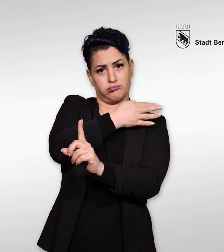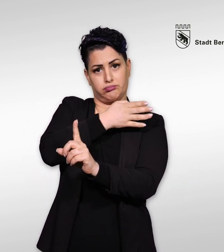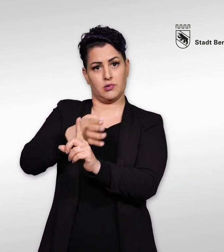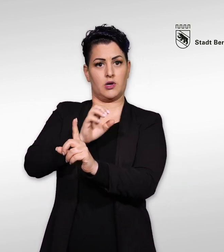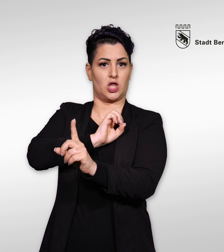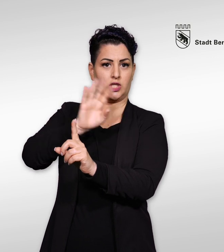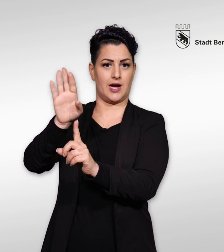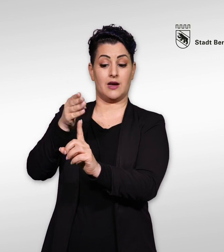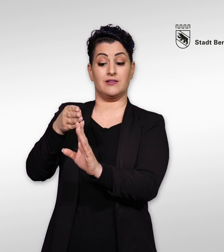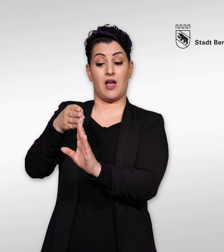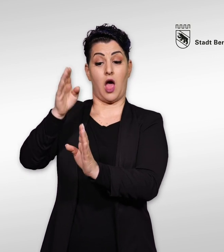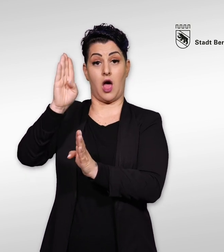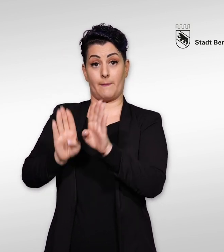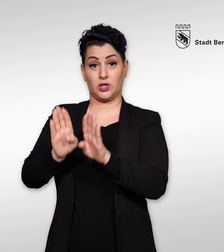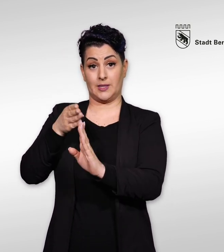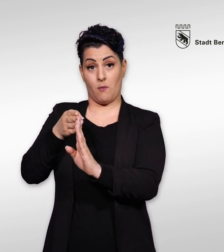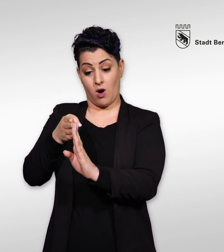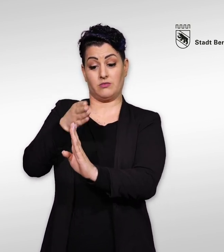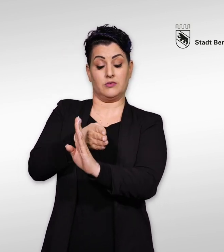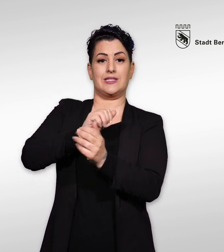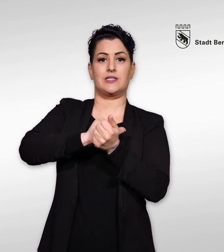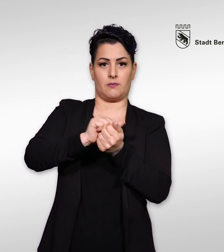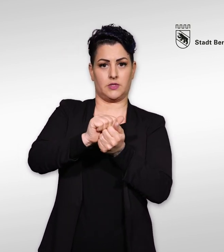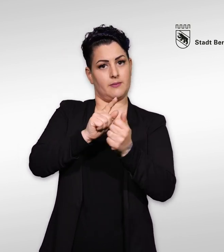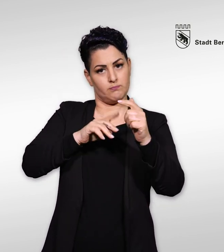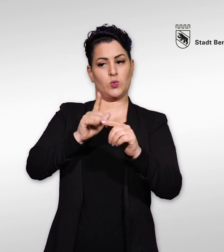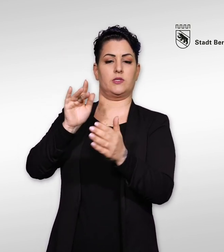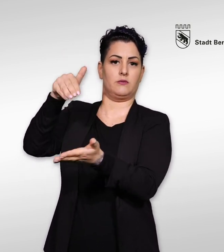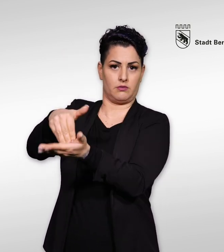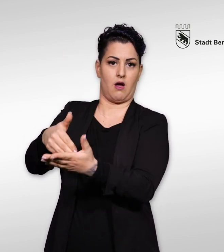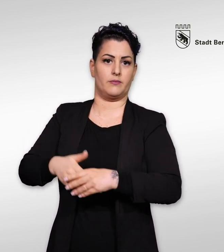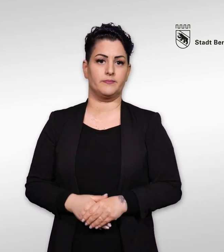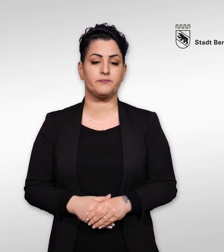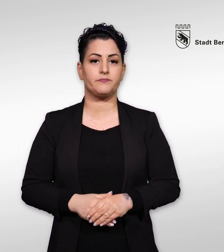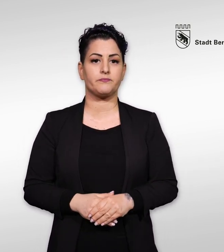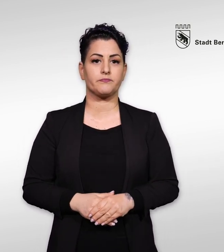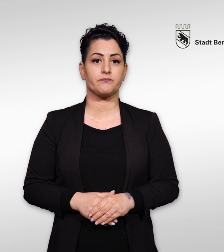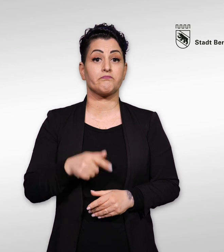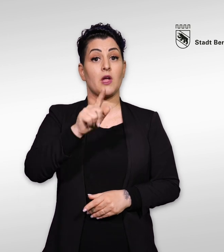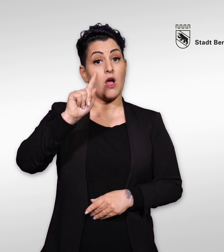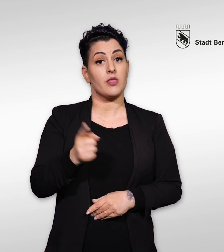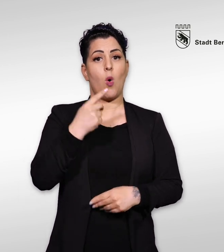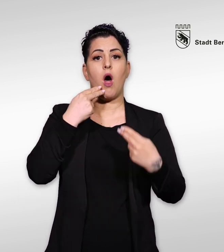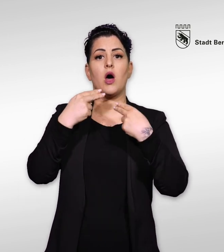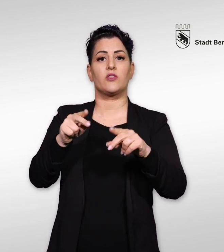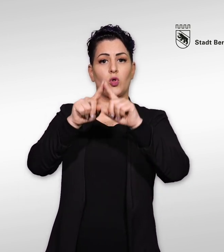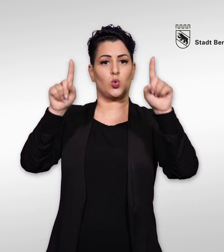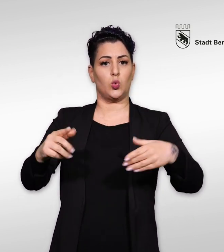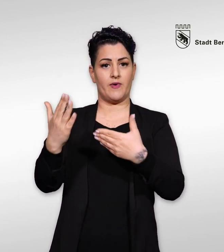Das Kuvert muss am Samstag vor dem Abstimmungstag bei uns ankommen. Sie können Ihr Antwortkuvert